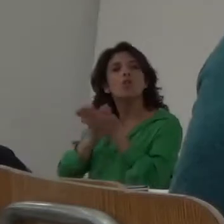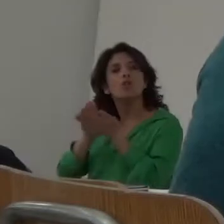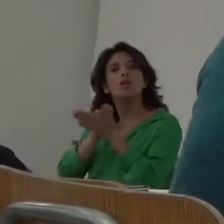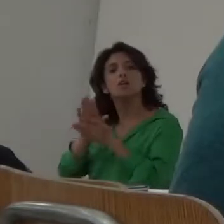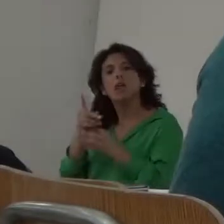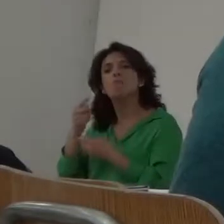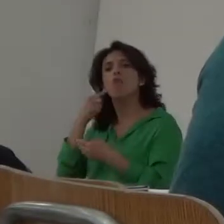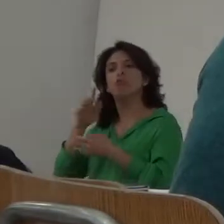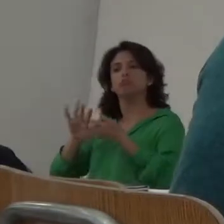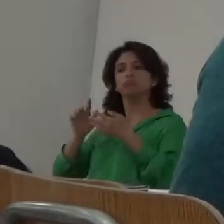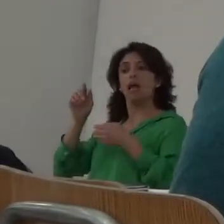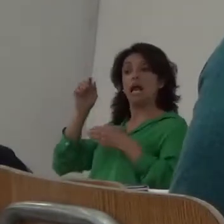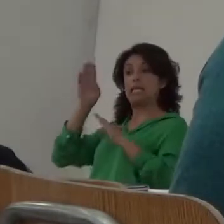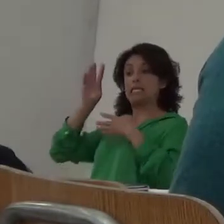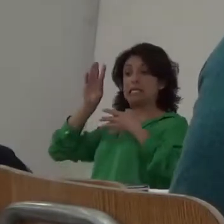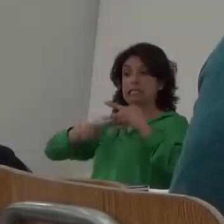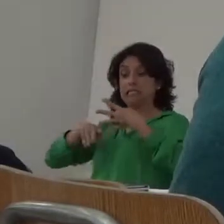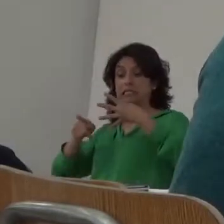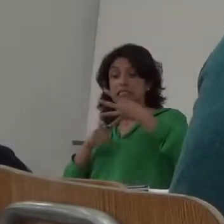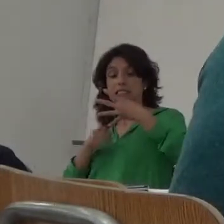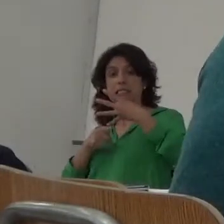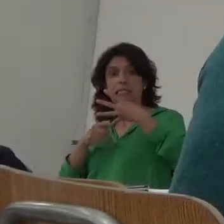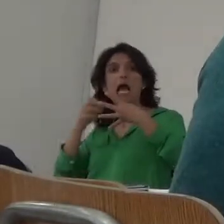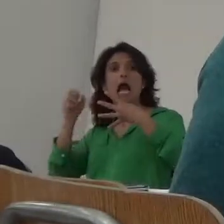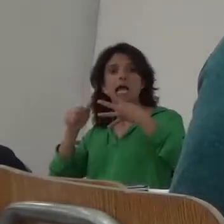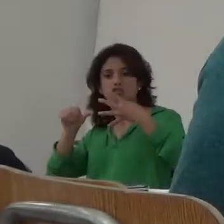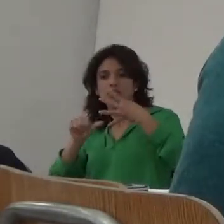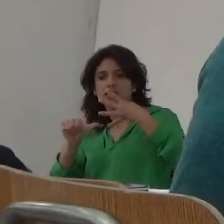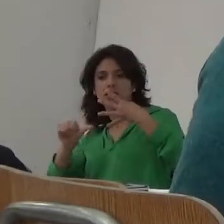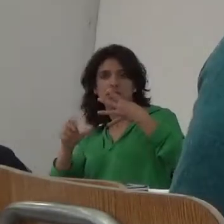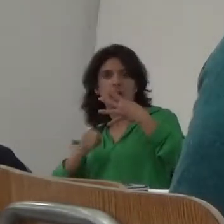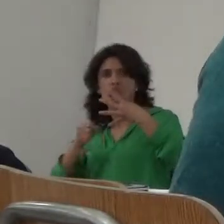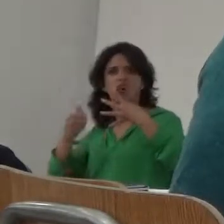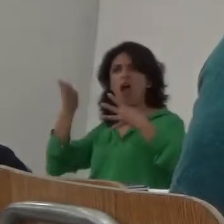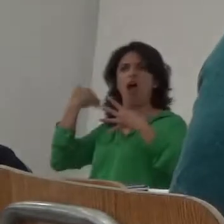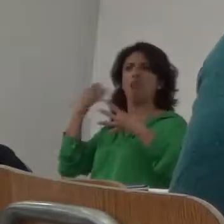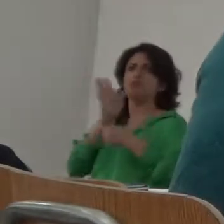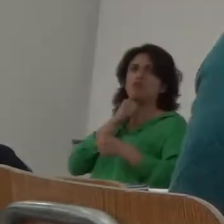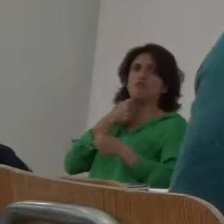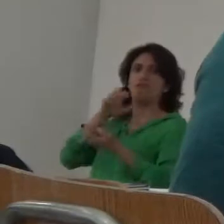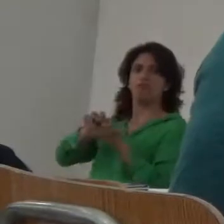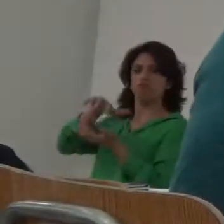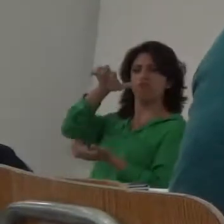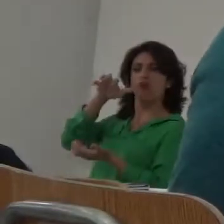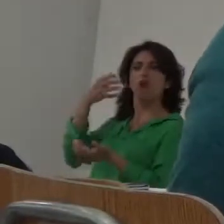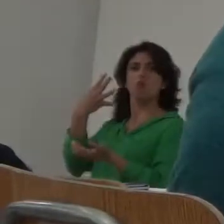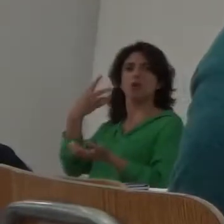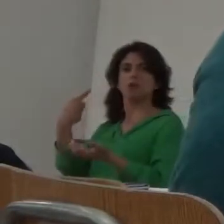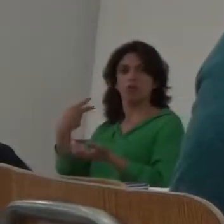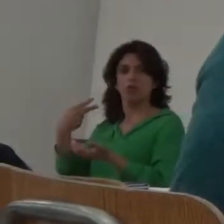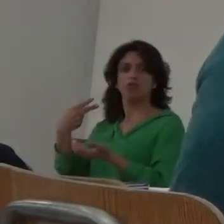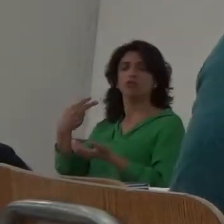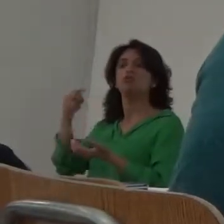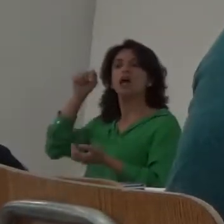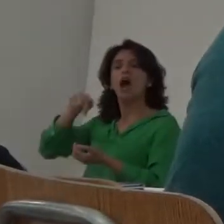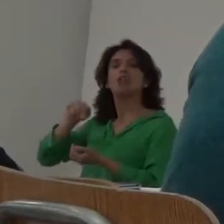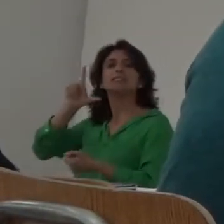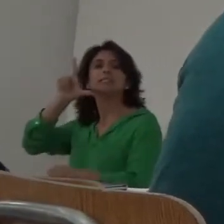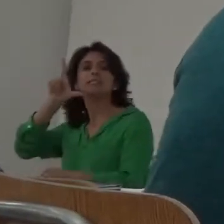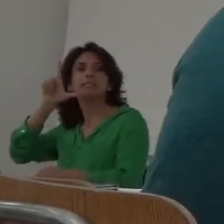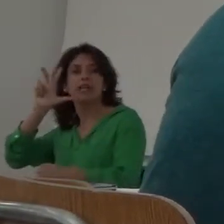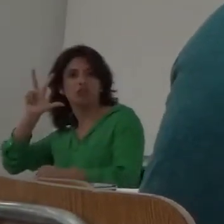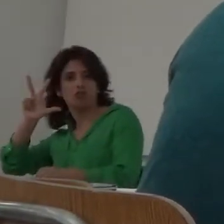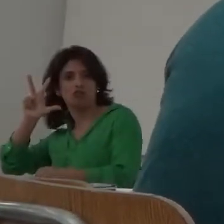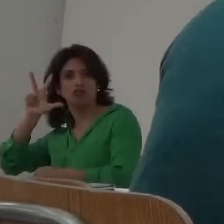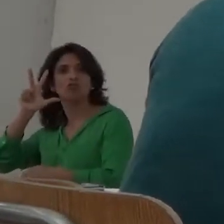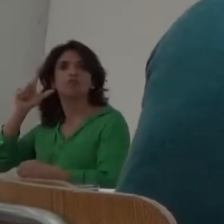de 6 años que antes no estaban. Por lo tanto, se amplió a 78 relatos de experiencia personal, de